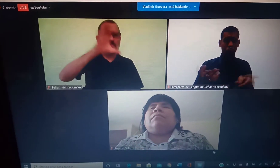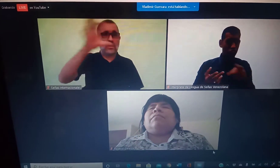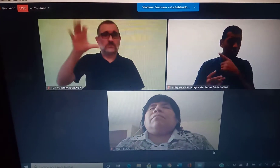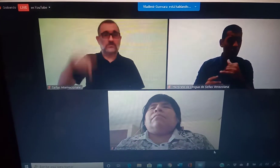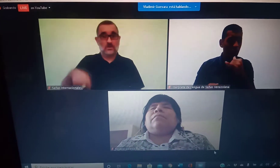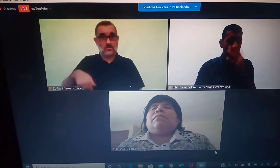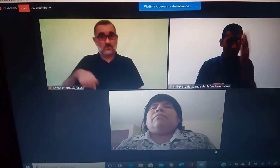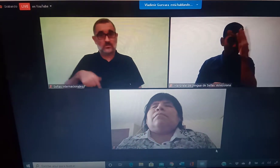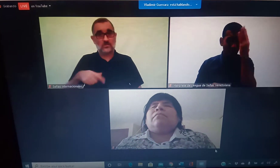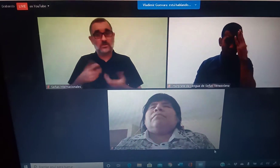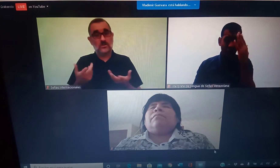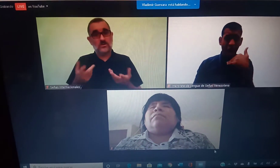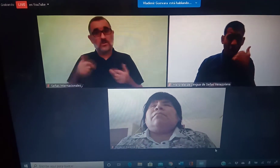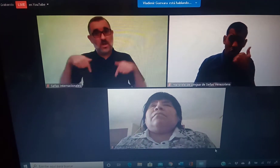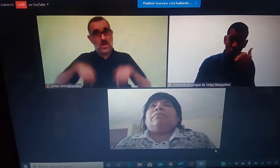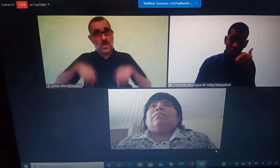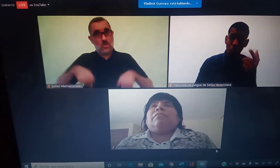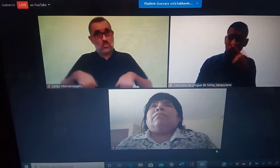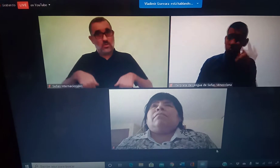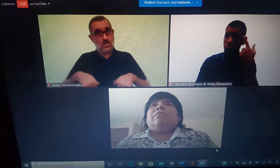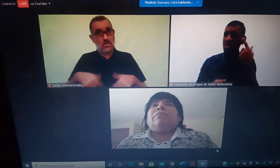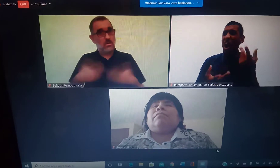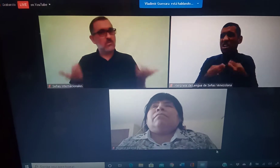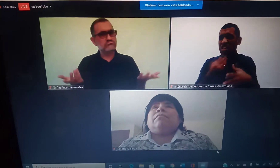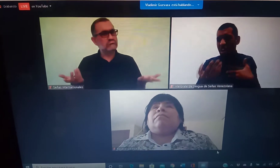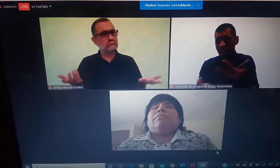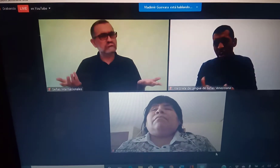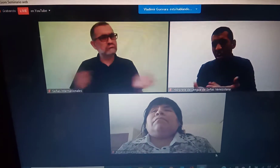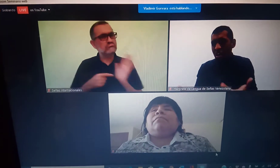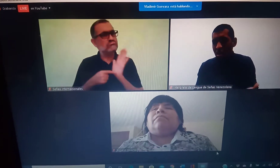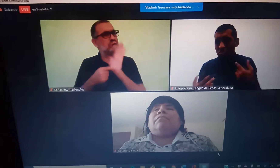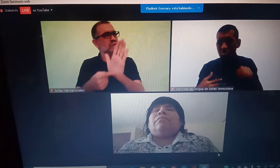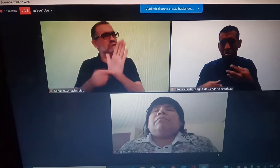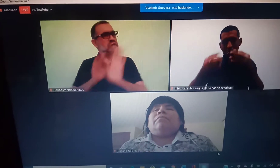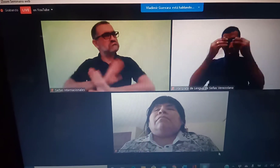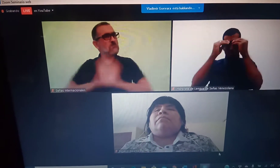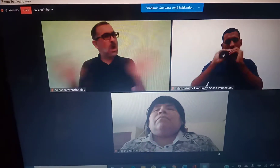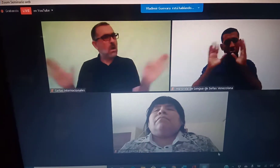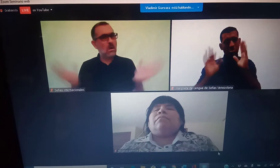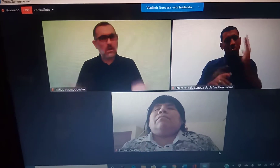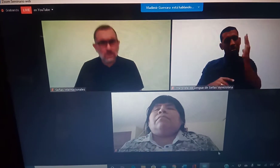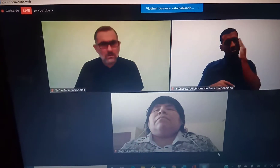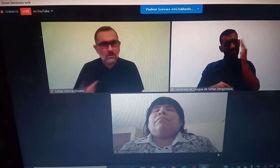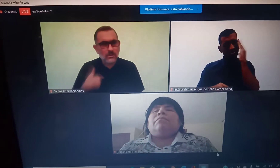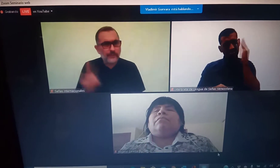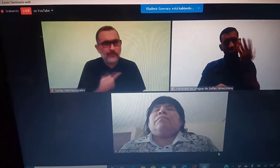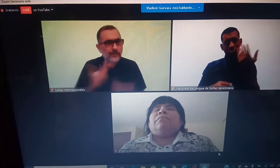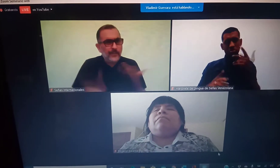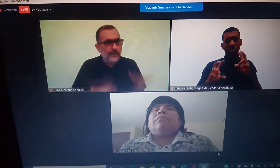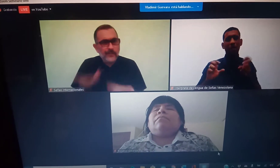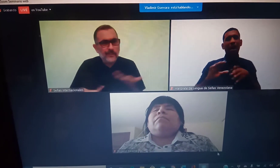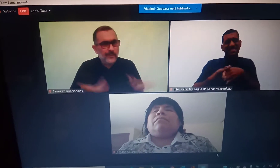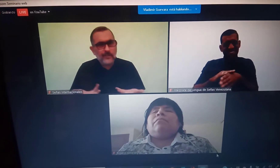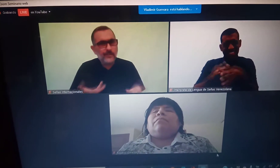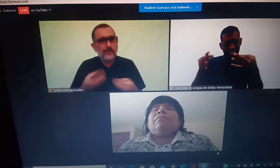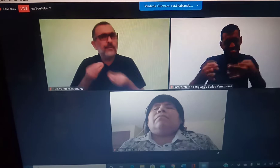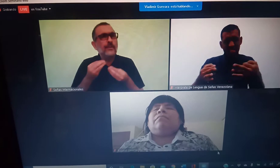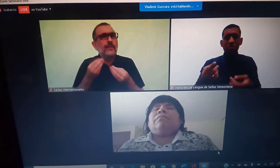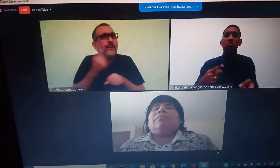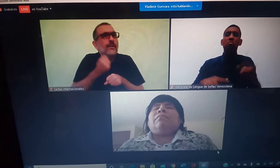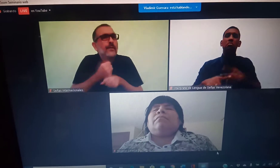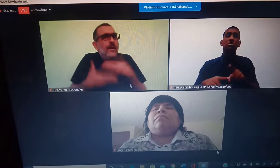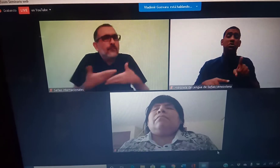en cuenta eso, digamos, como para poderlo tener un poco más accesible. Y en